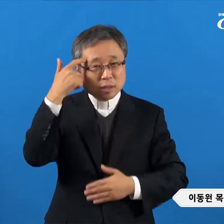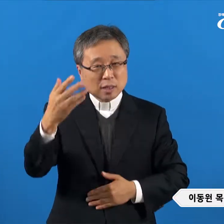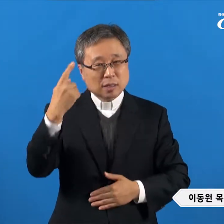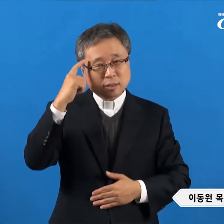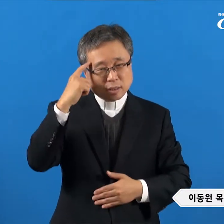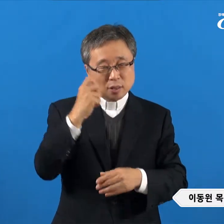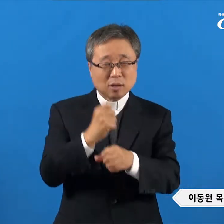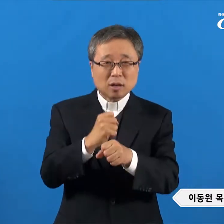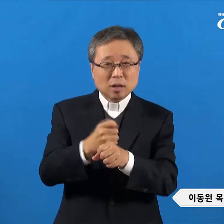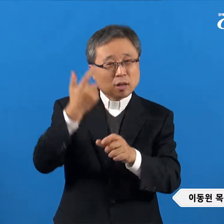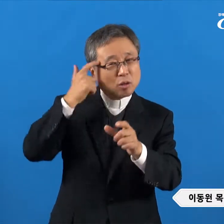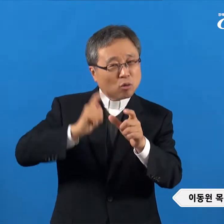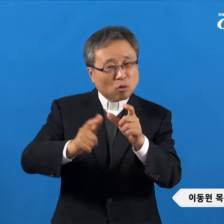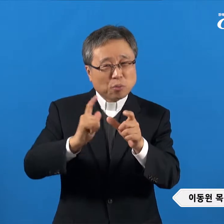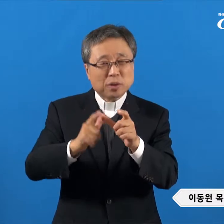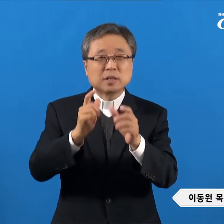생각하고 고민을 시작합니다.